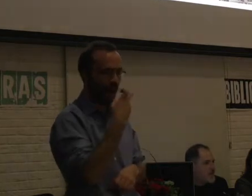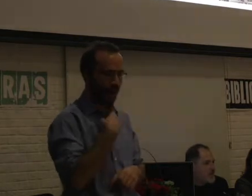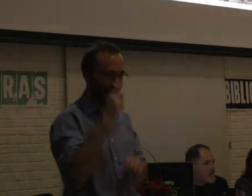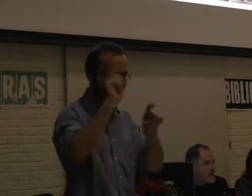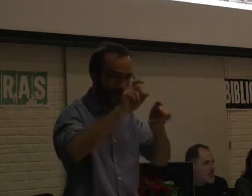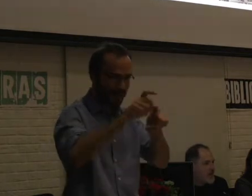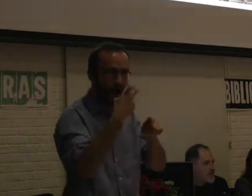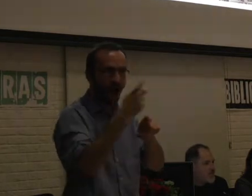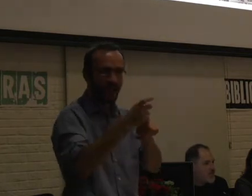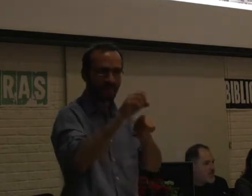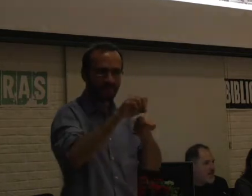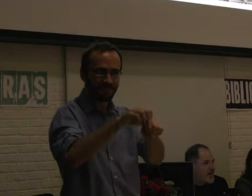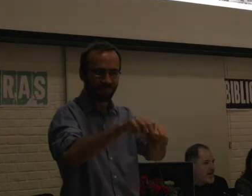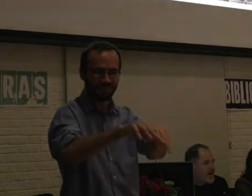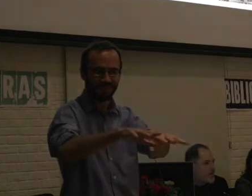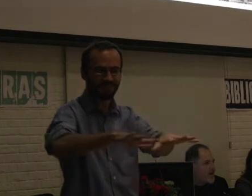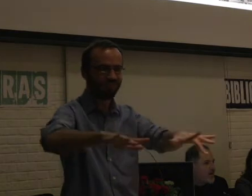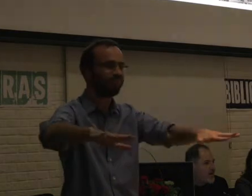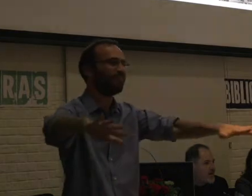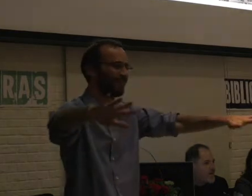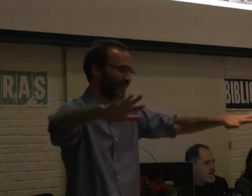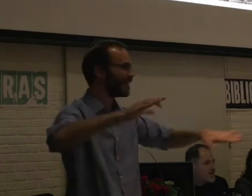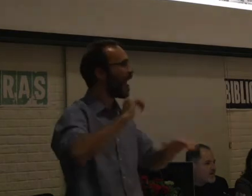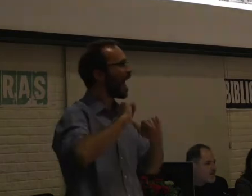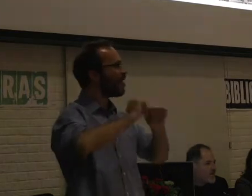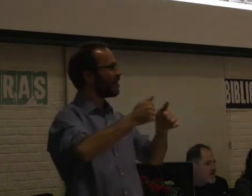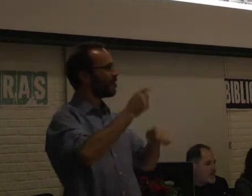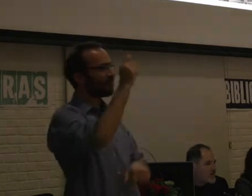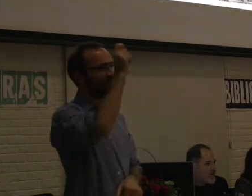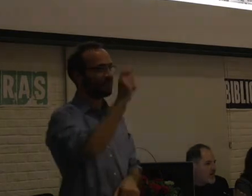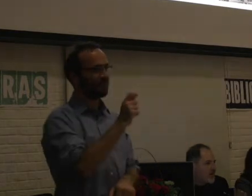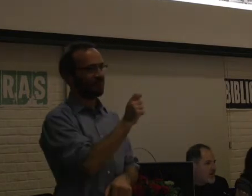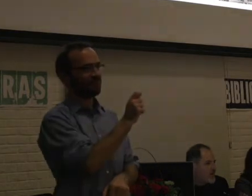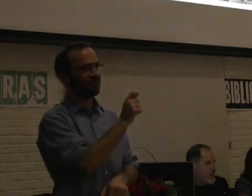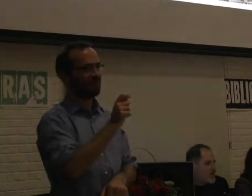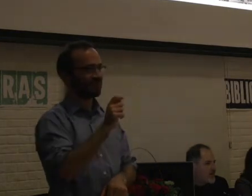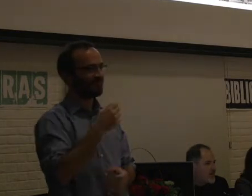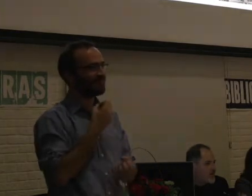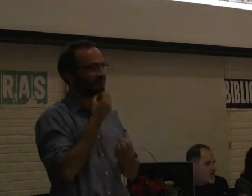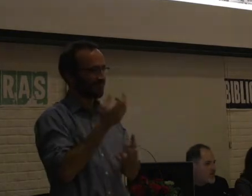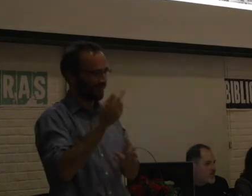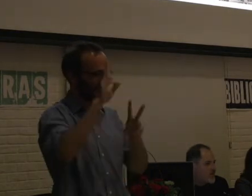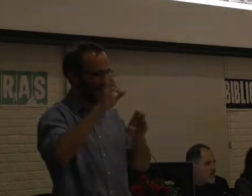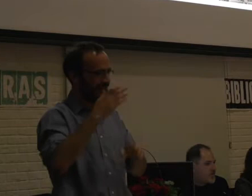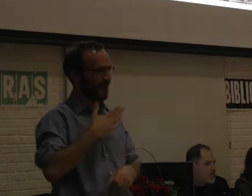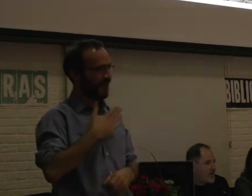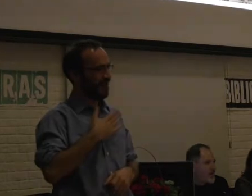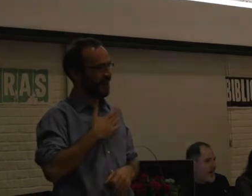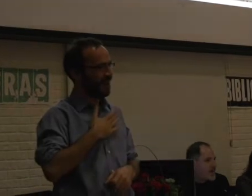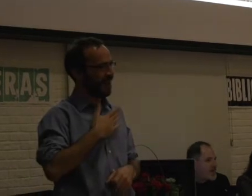una ceremonia de iniciación en la cual el sacerdote, digamos, revelaba el conocimiento, la sabiduría, y